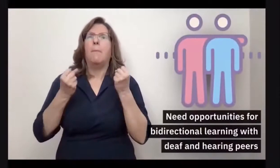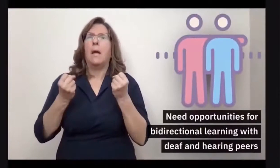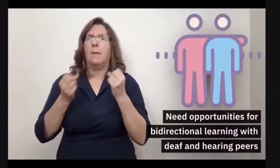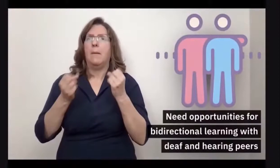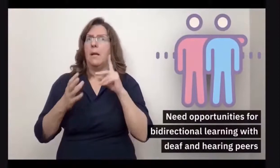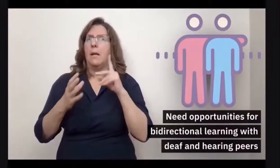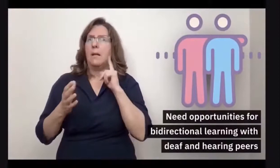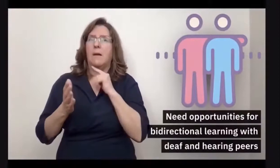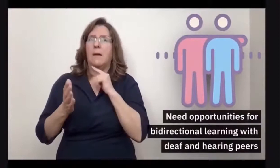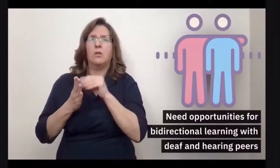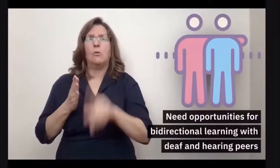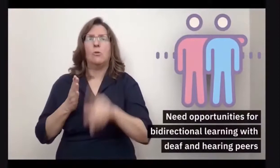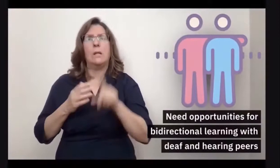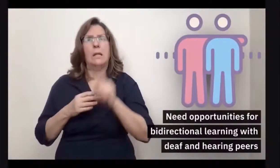escuchan.